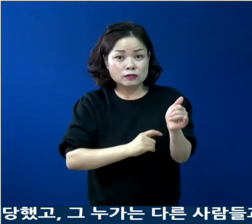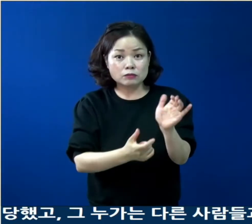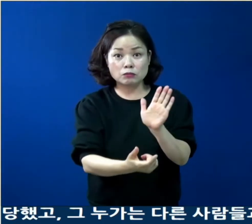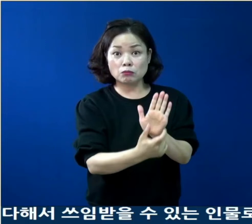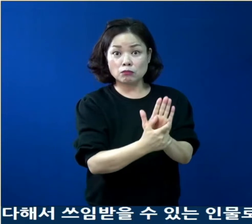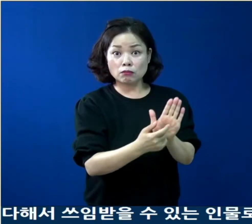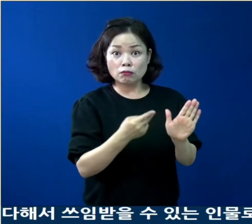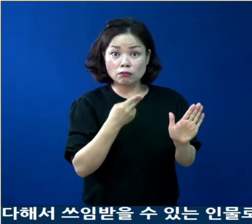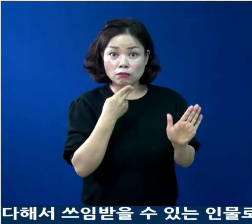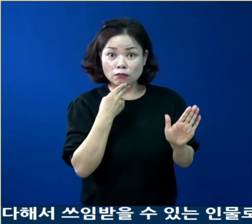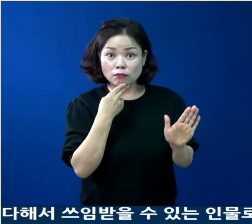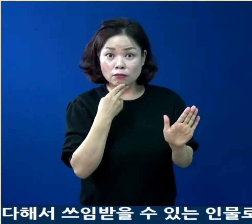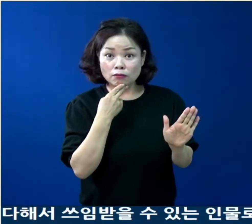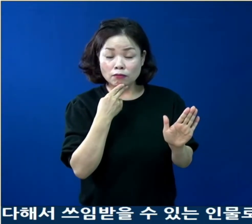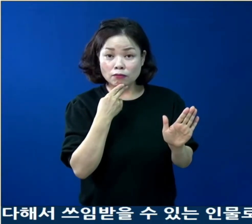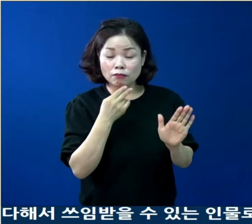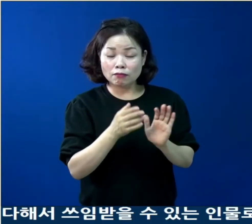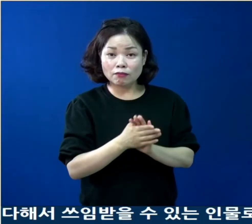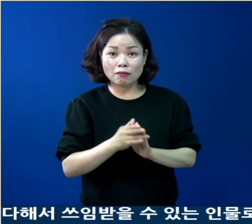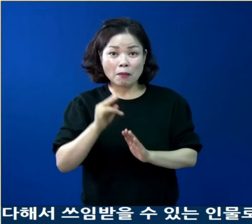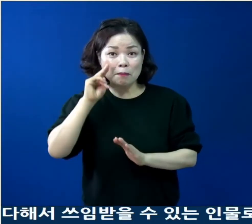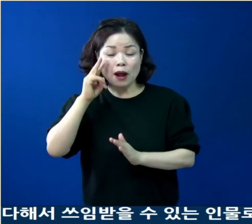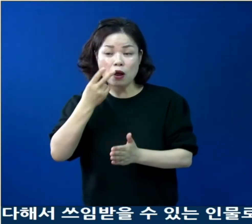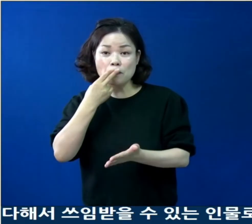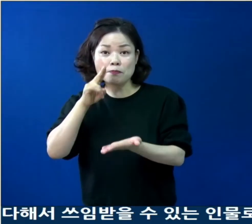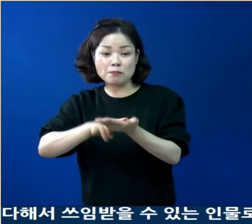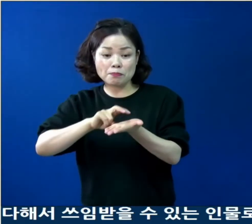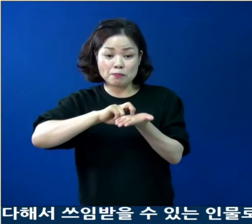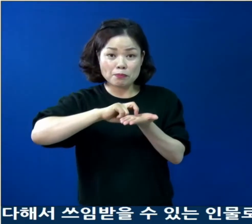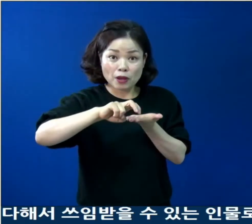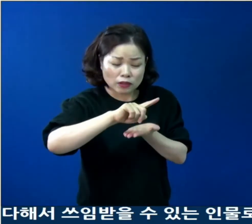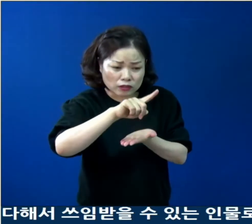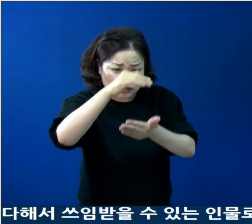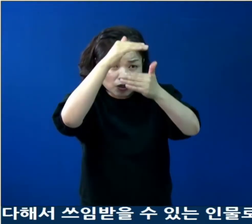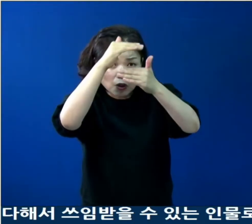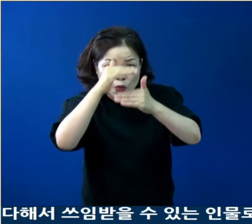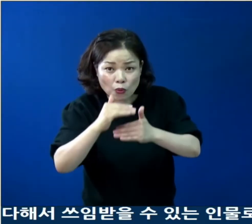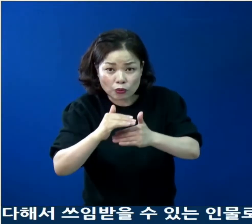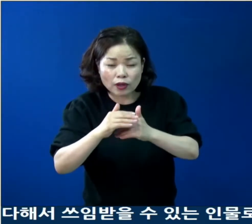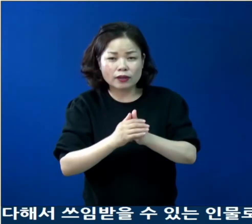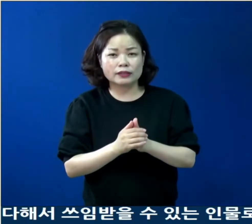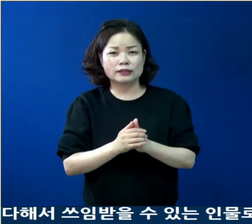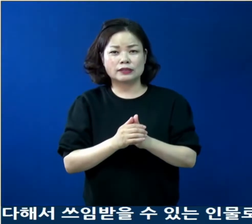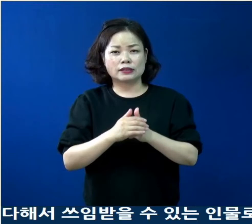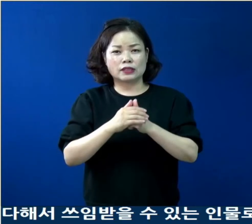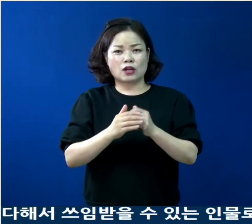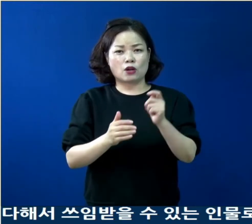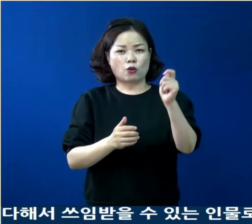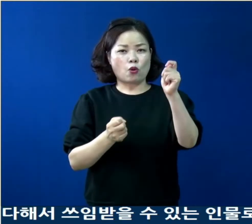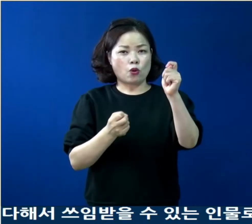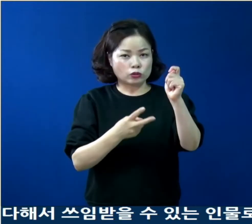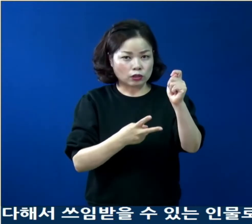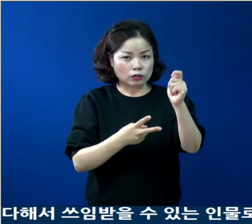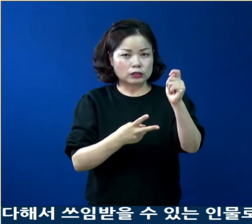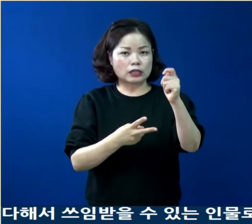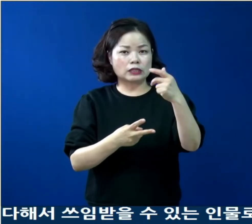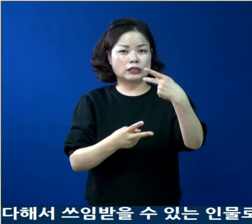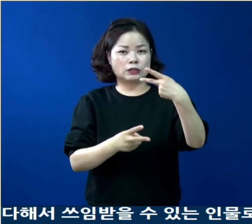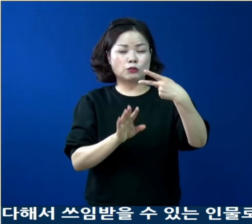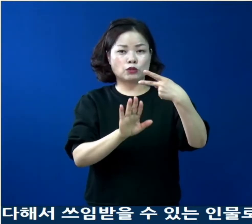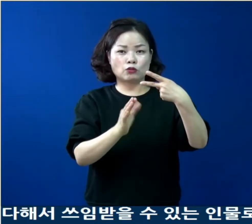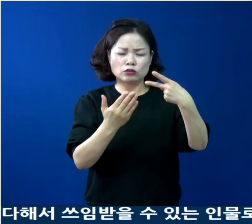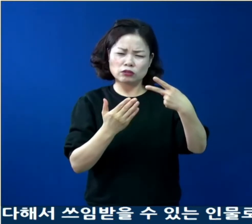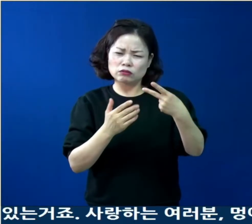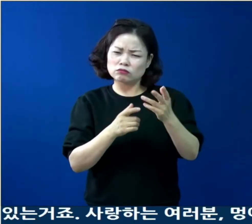밝혀져요. 이 바울 편지의 누가라는 이름이 아까 읽었던 그 골로새서, 디모데후서 이런 데서 정도